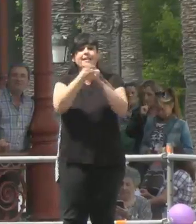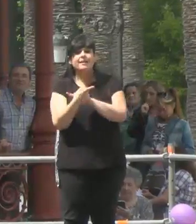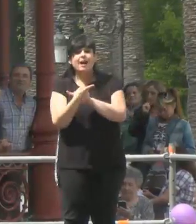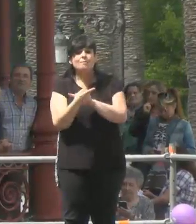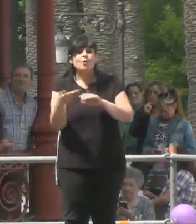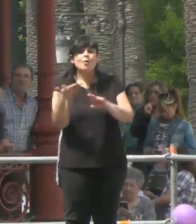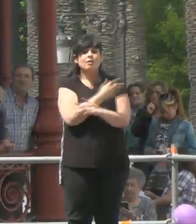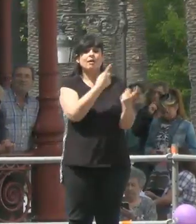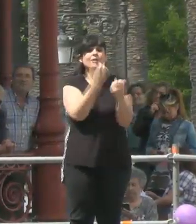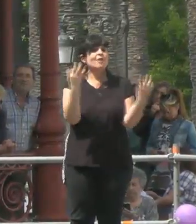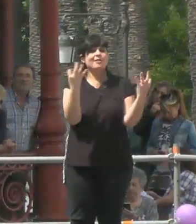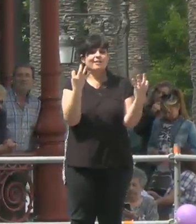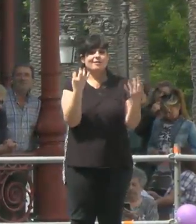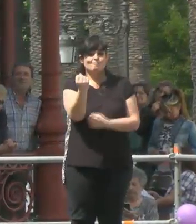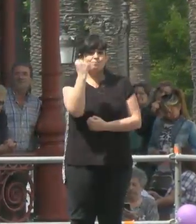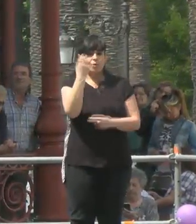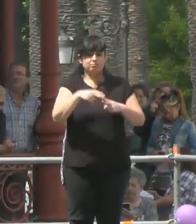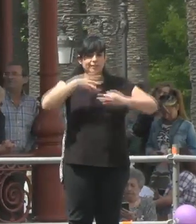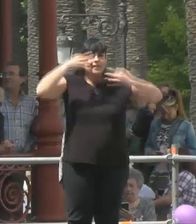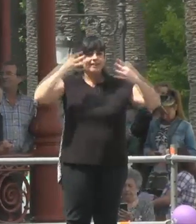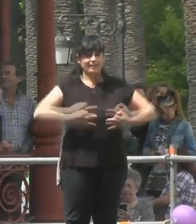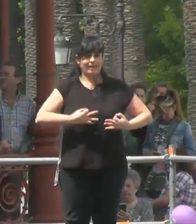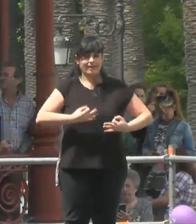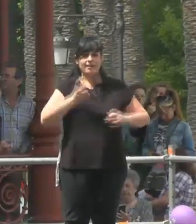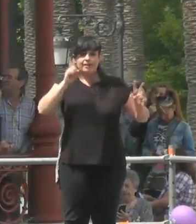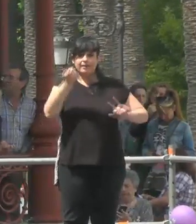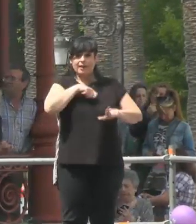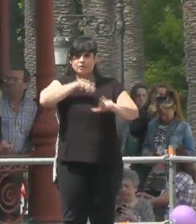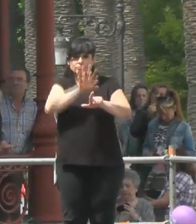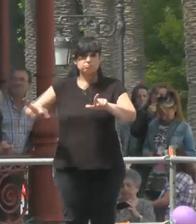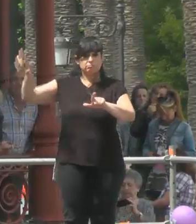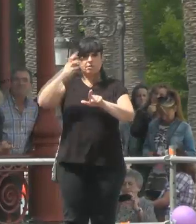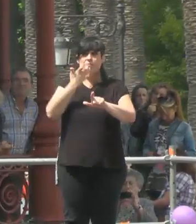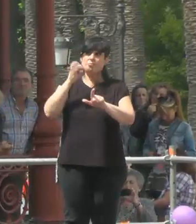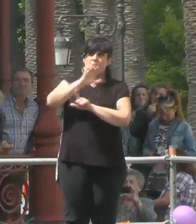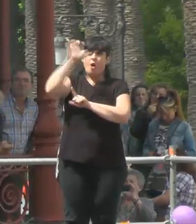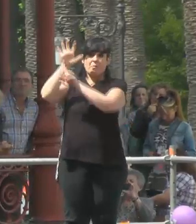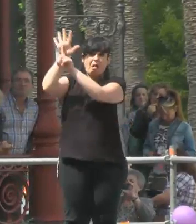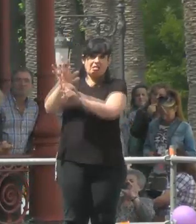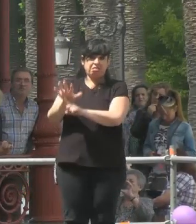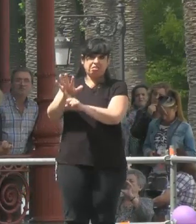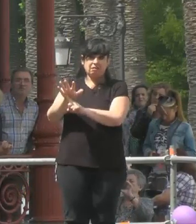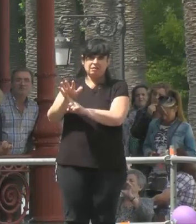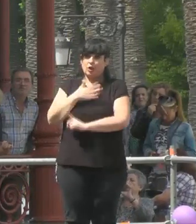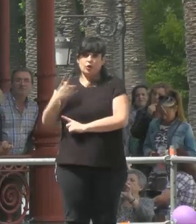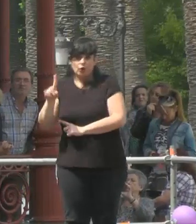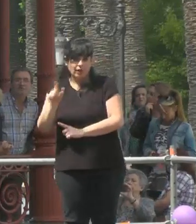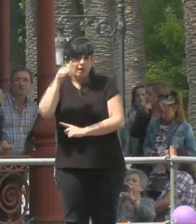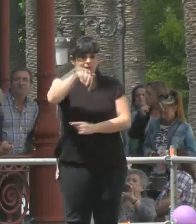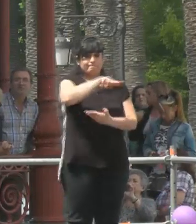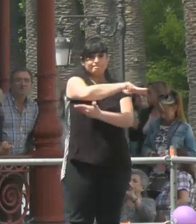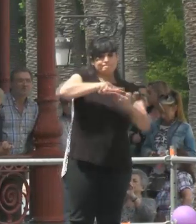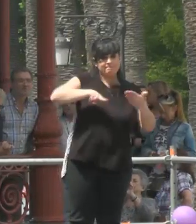poder político real. E se España está loitando por non ser periferia na Unión Europea, Galicia loita por non